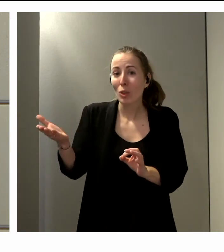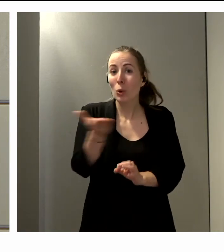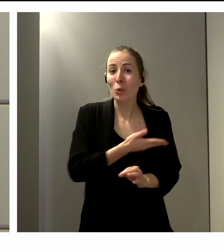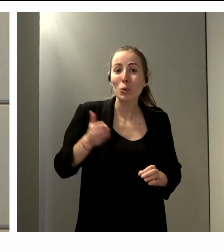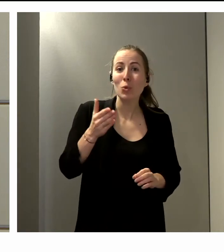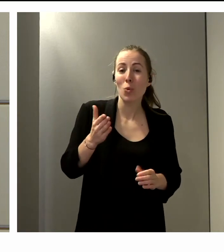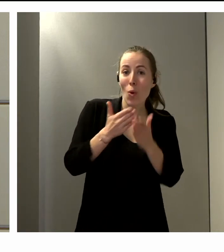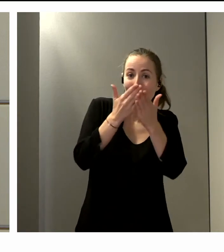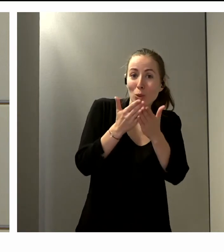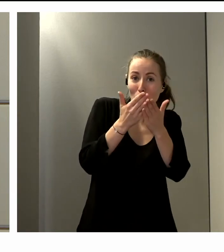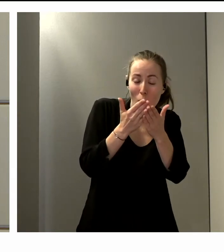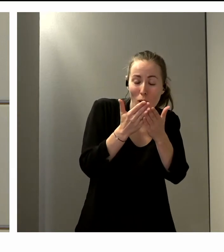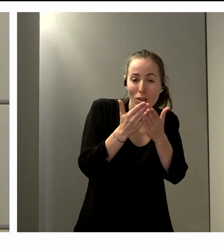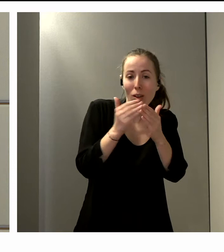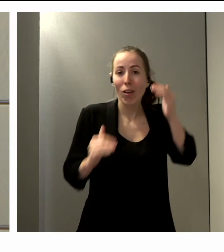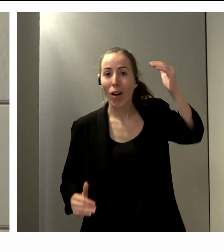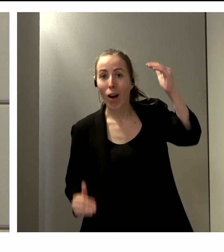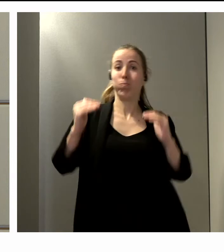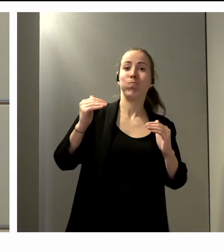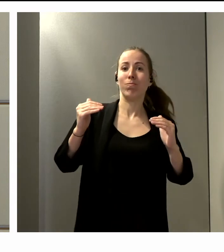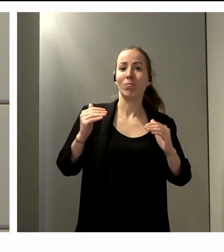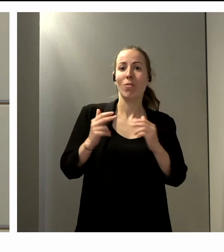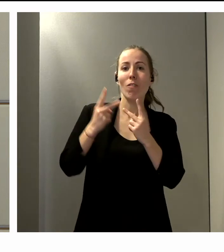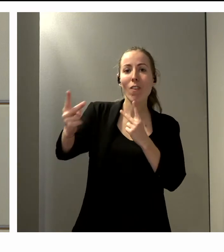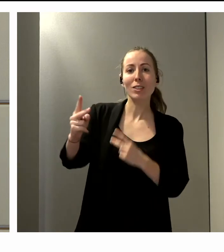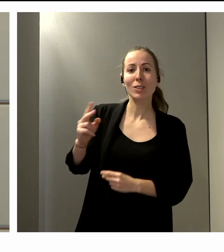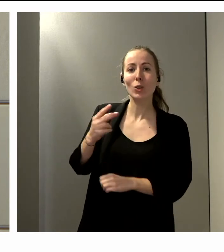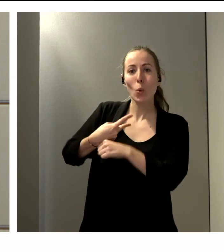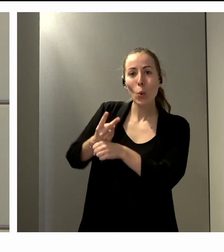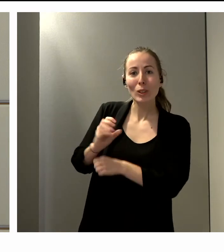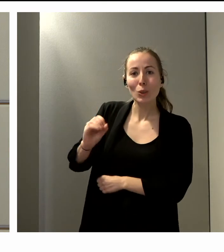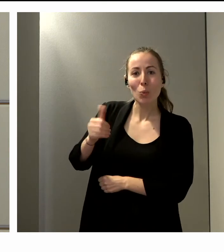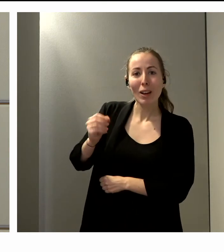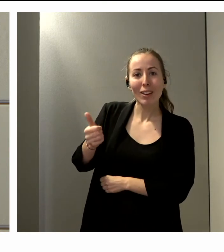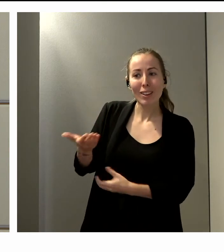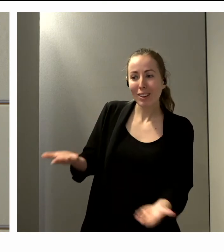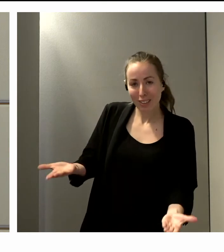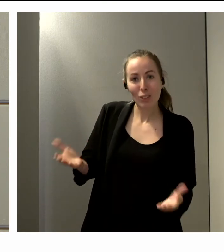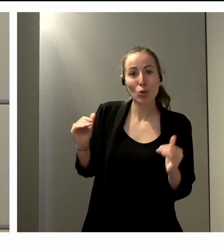rapport aux ressources et à l'outil numérique. Ce qu'elle a souligné aussi,